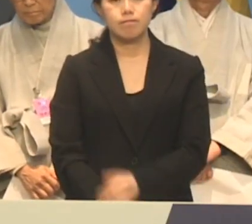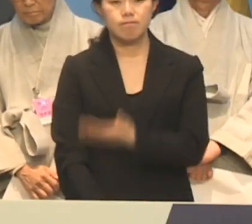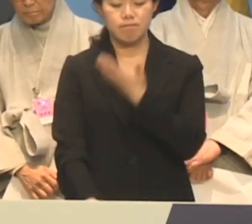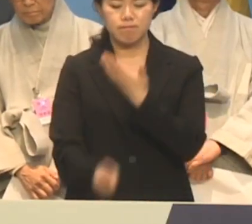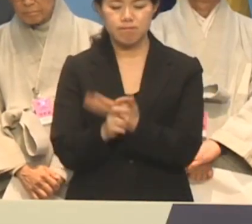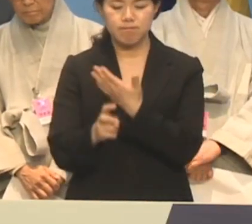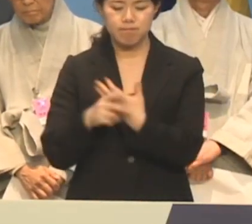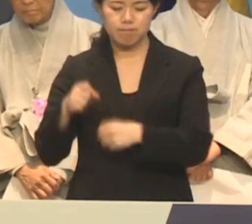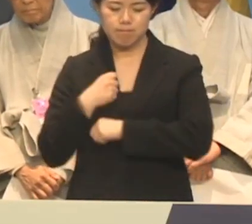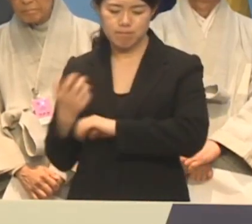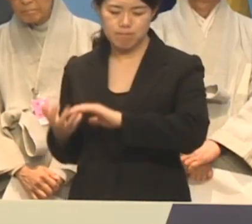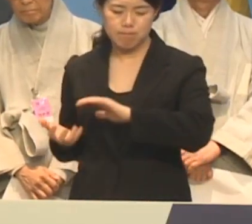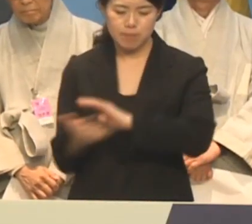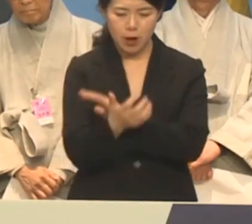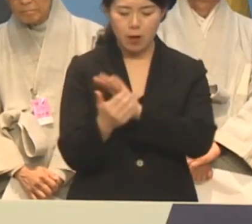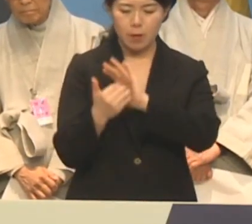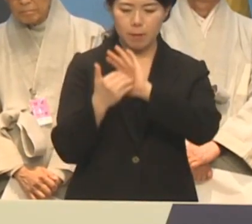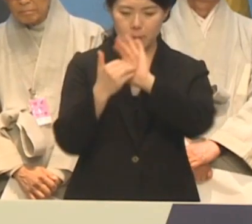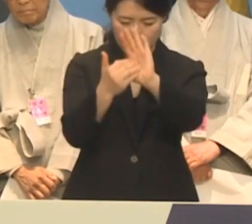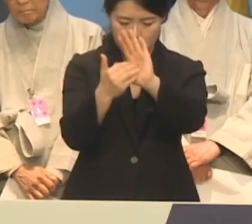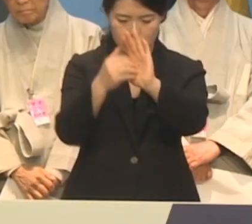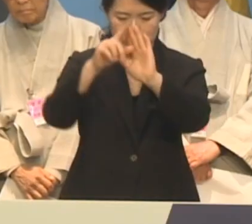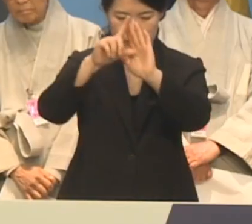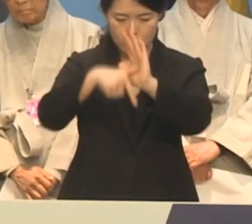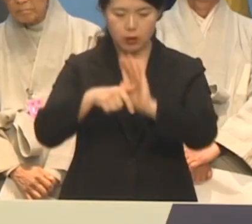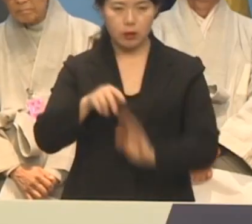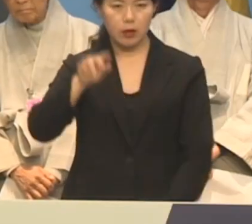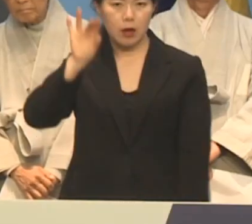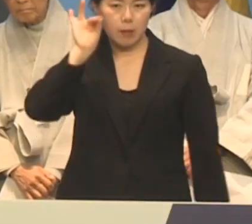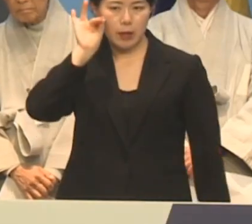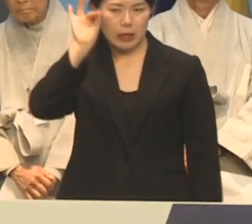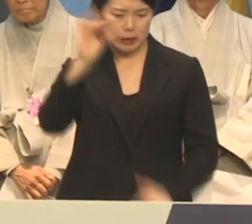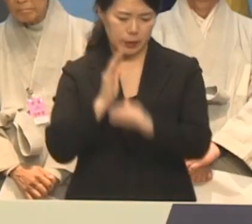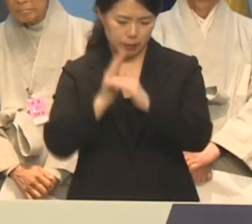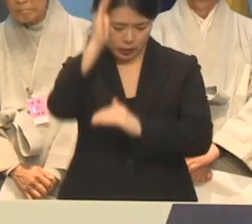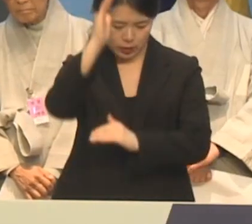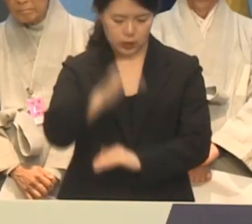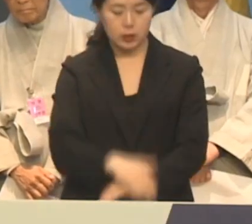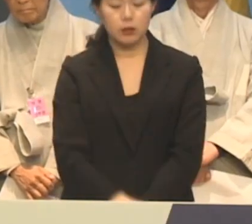불법적 계엄 선포를 마무리하기까지 100일을 훨씬 넘겼습니다.